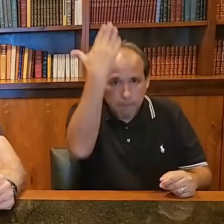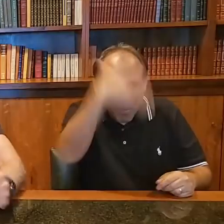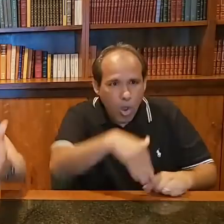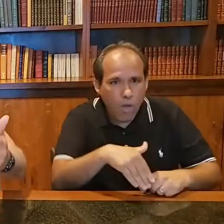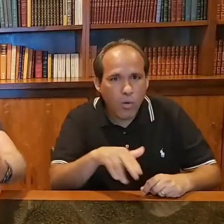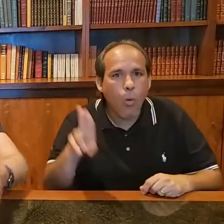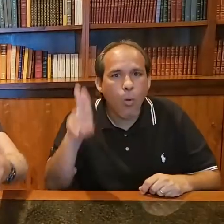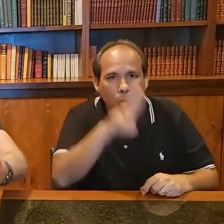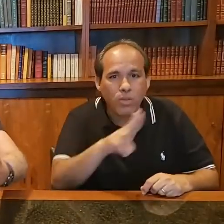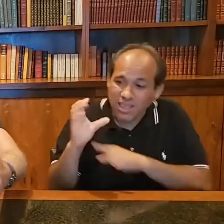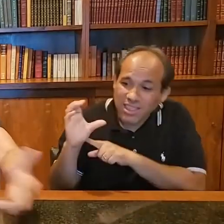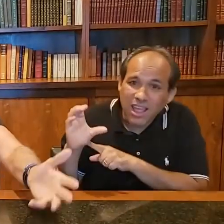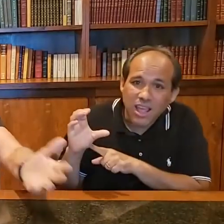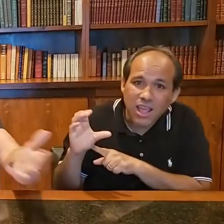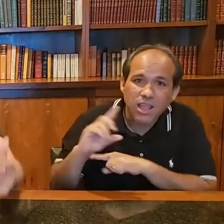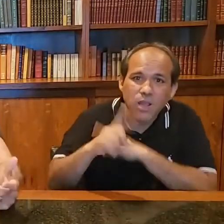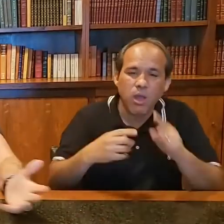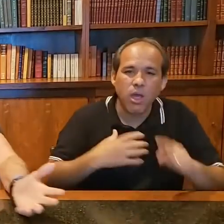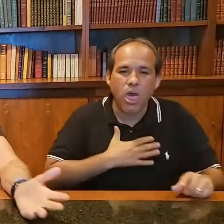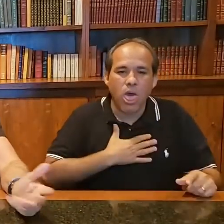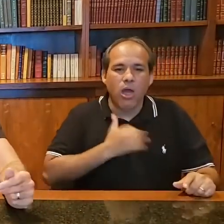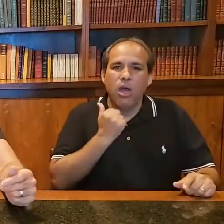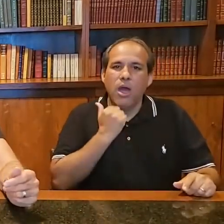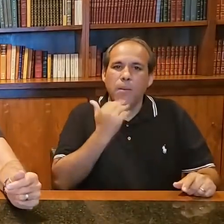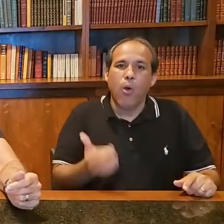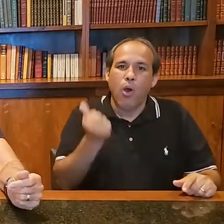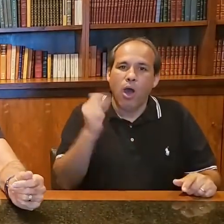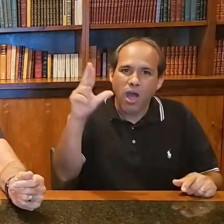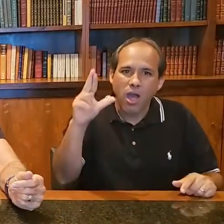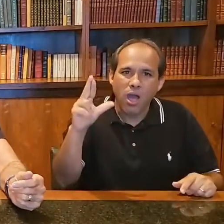usar depois que você tiver a falta de ar? Um tubo?